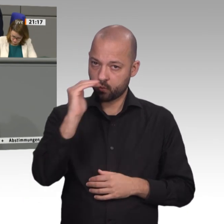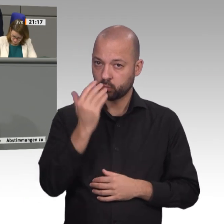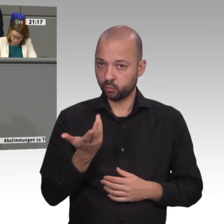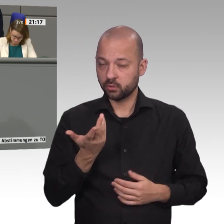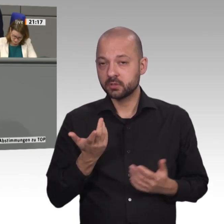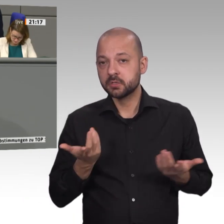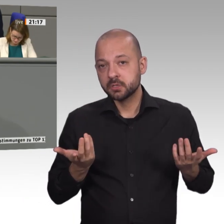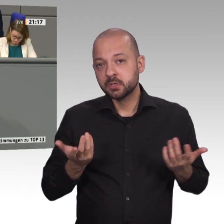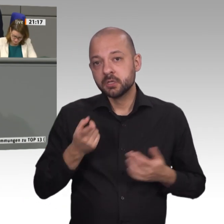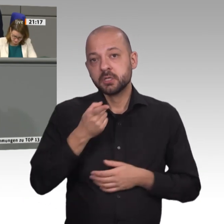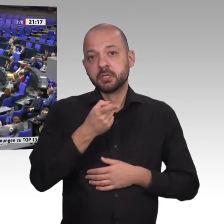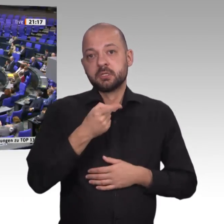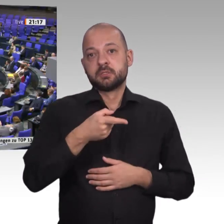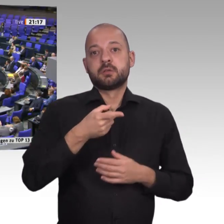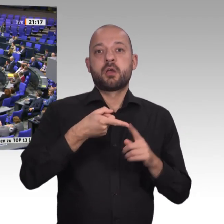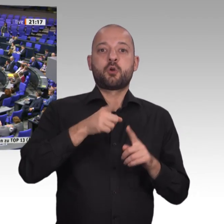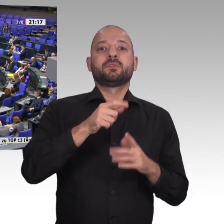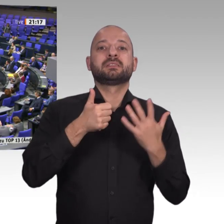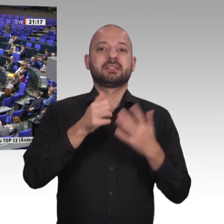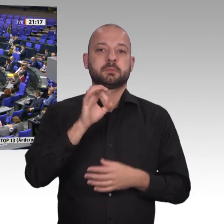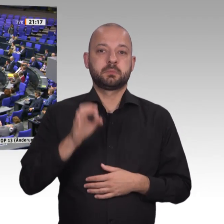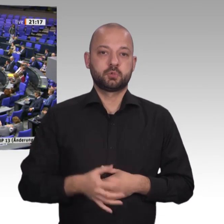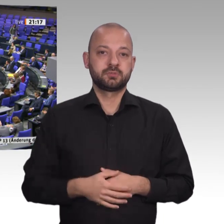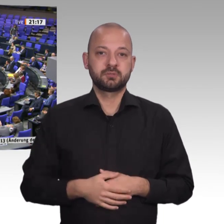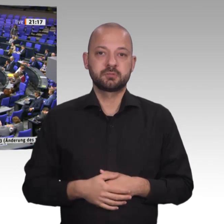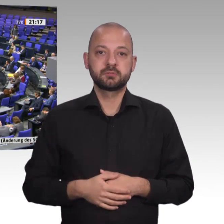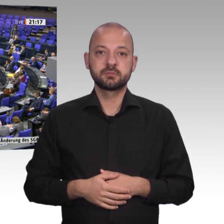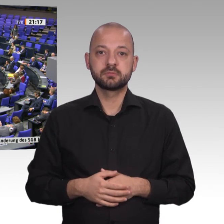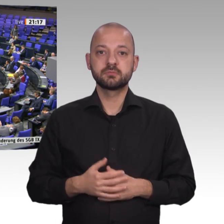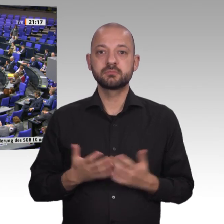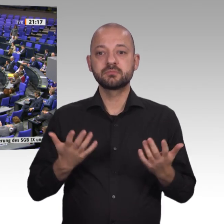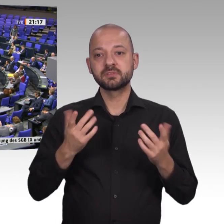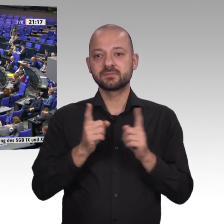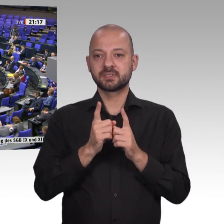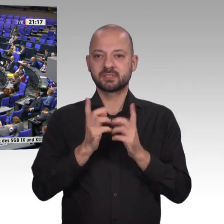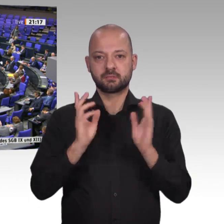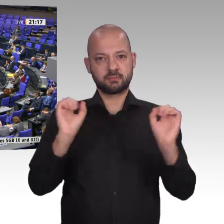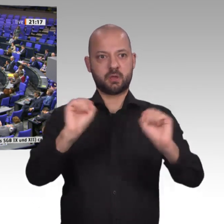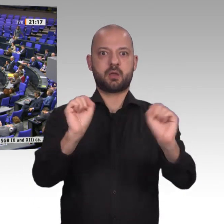gemeinsam wirken. Vielen Dank. Vielen Dank, Sören Pemmer.